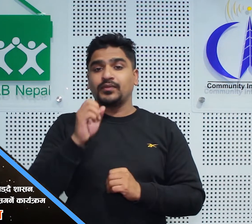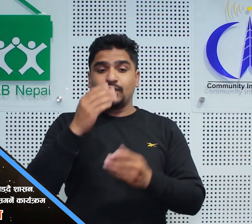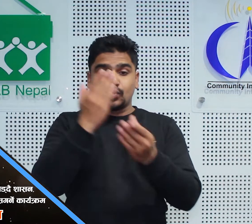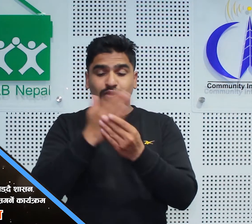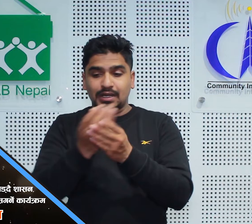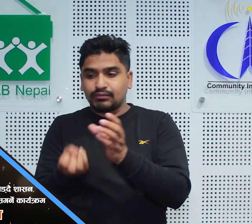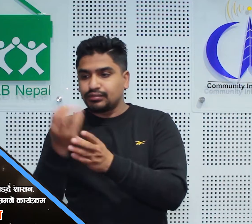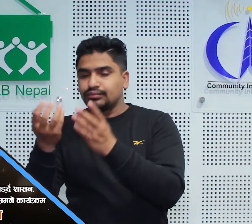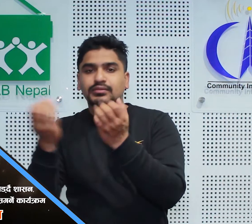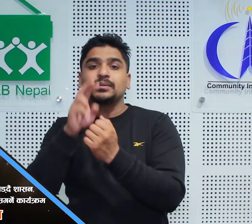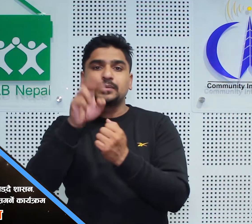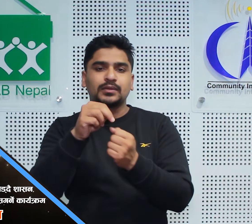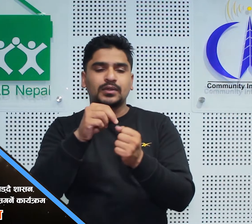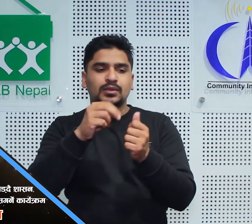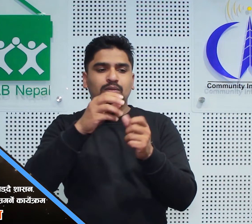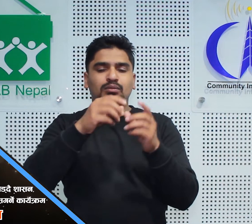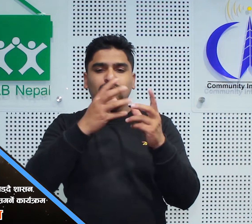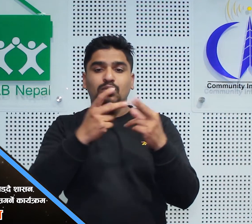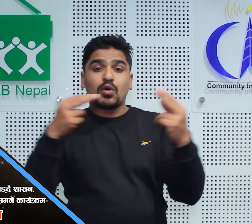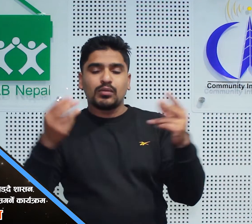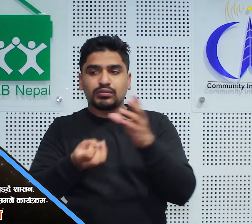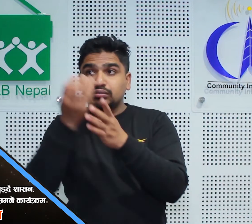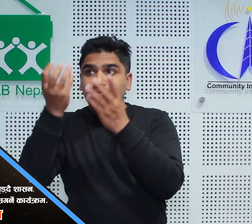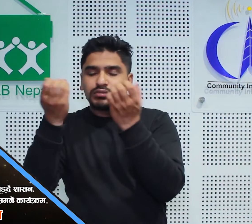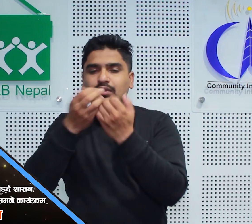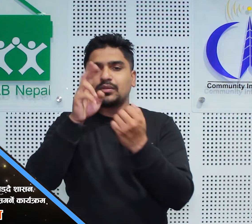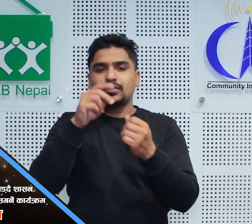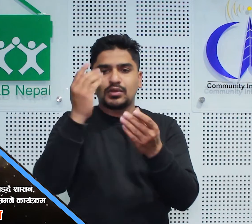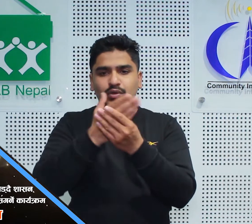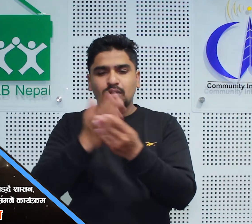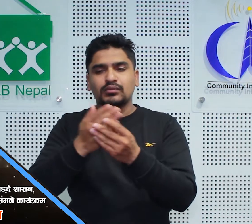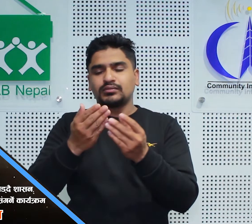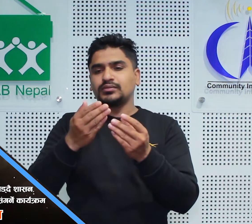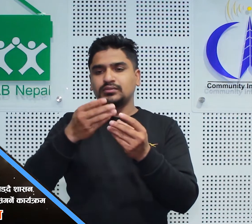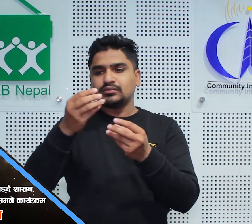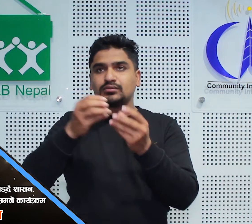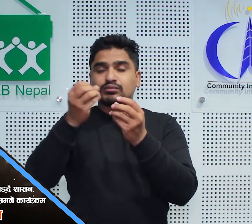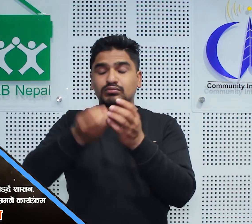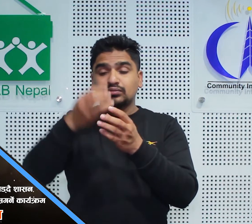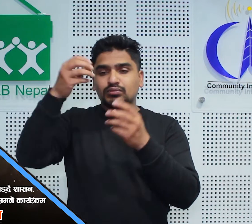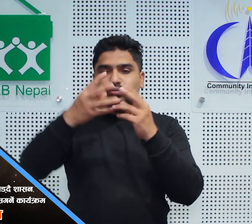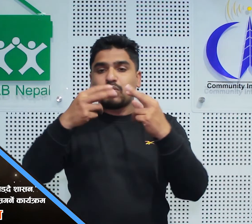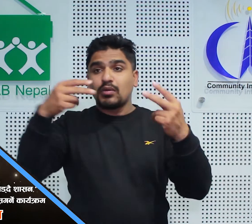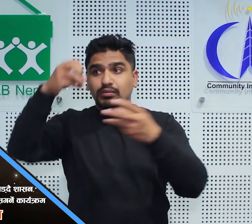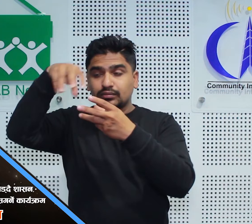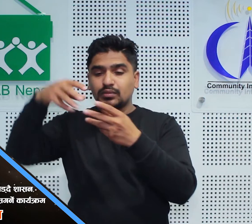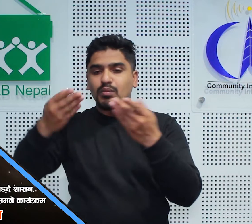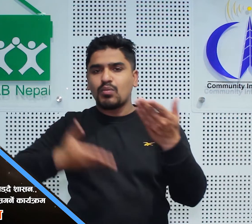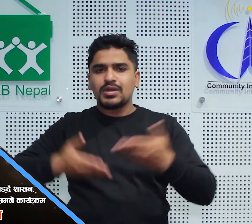फलाउनु पर्ने हुन्छ, फलफुल फलाउनु पर्ने हुन्छ। तपाईँहरू तरकारी फलाउनुहोस्, फलफुल फलाउनुहोस्, बजारको चिन्ता नगर्नुहोस्,